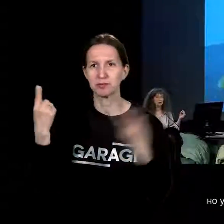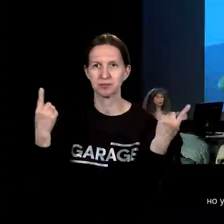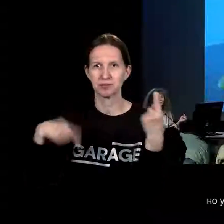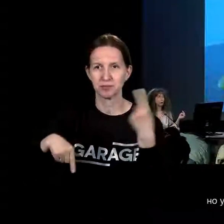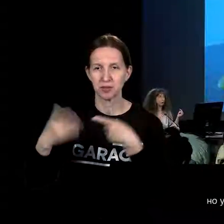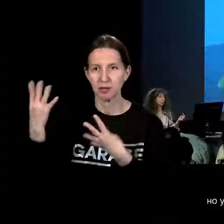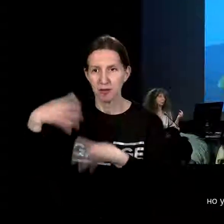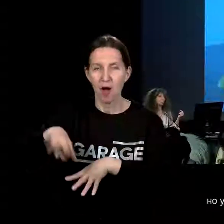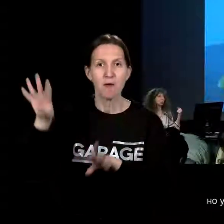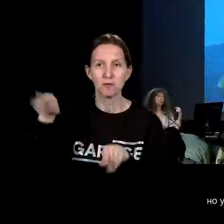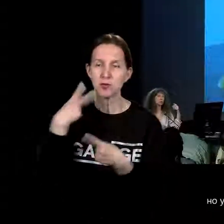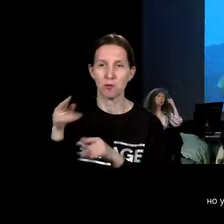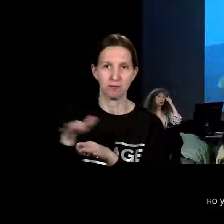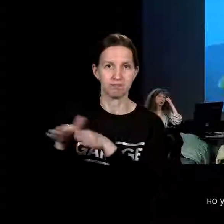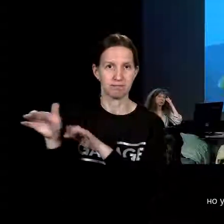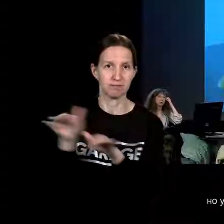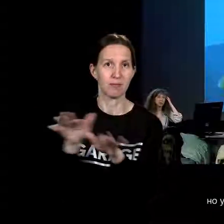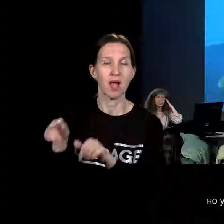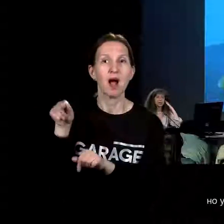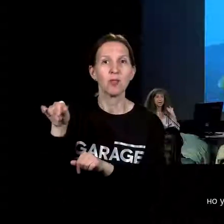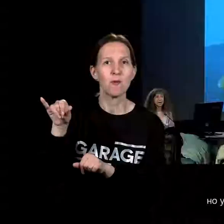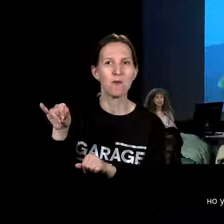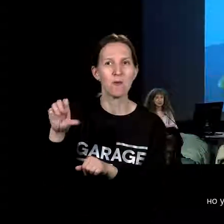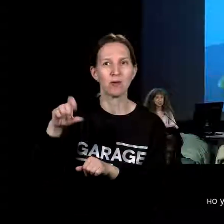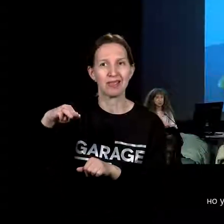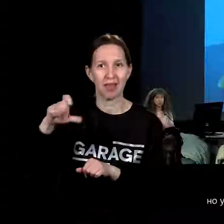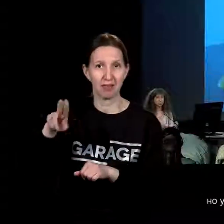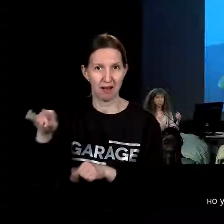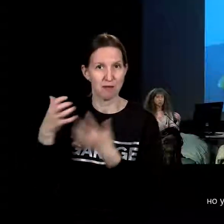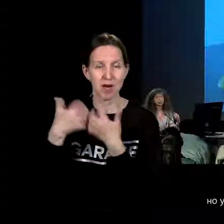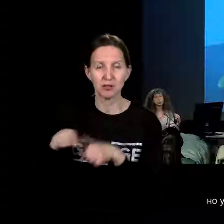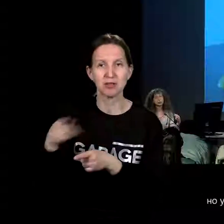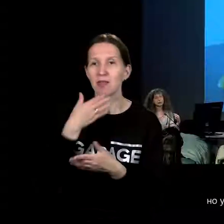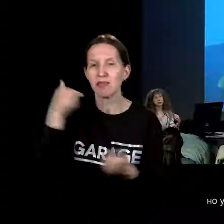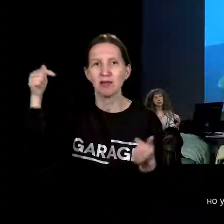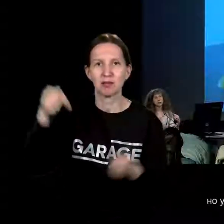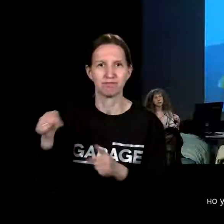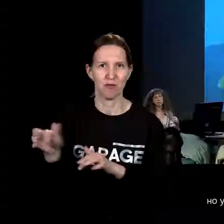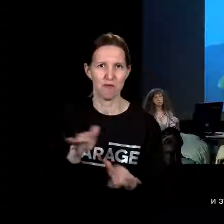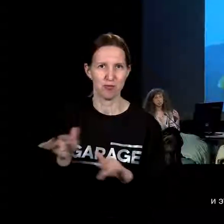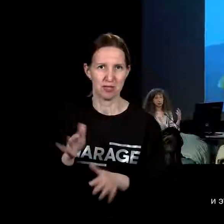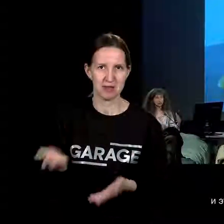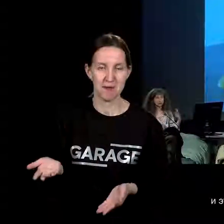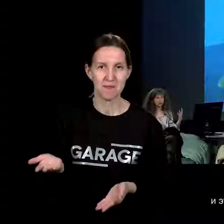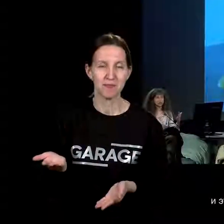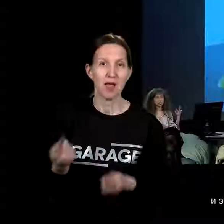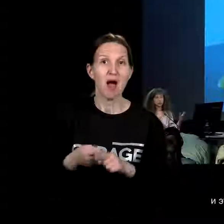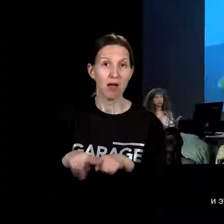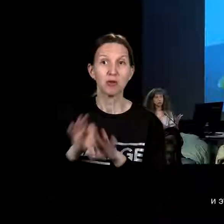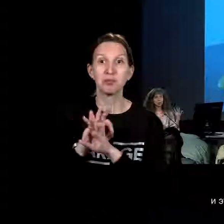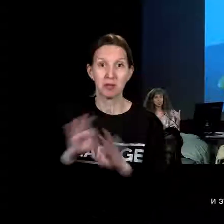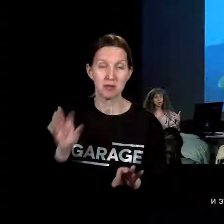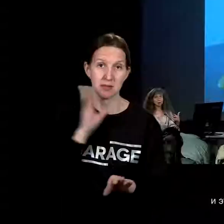должно происходить, происходит, но это машины, у которых нет функции. Они у которых нет назначения. Это